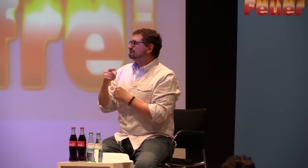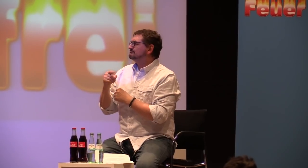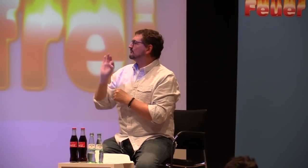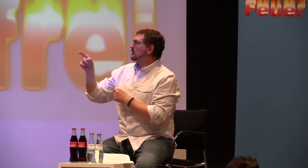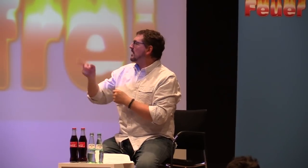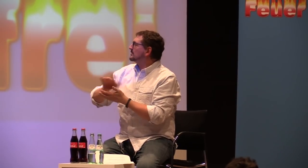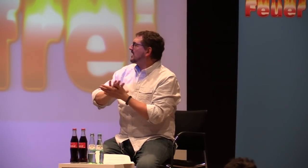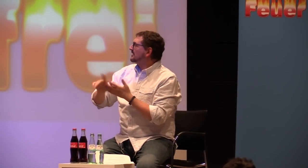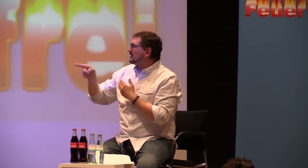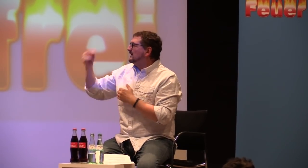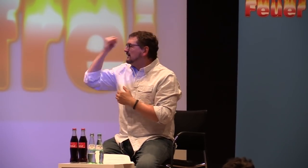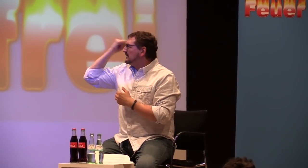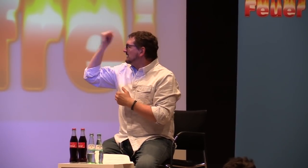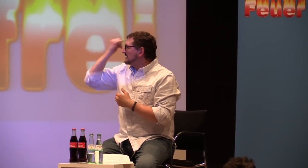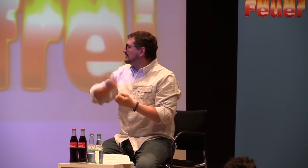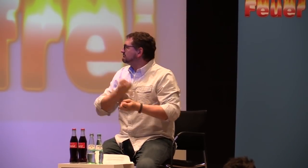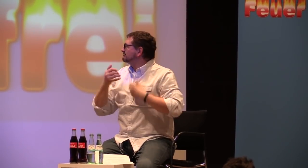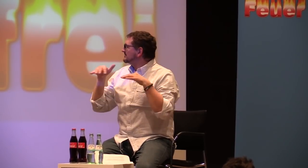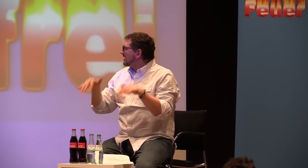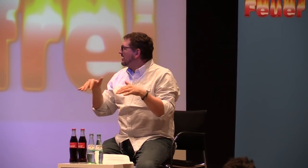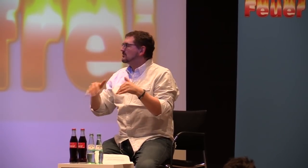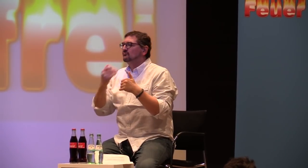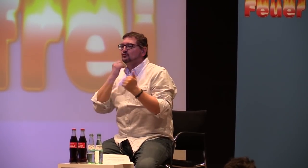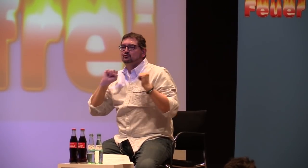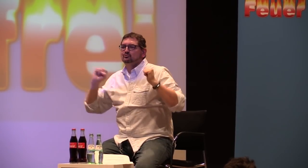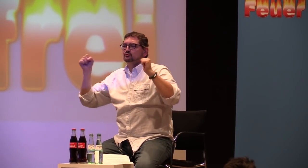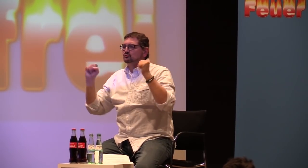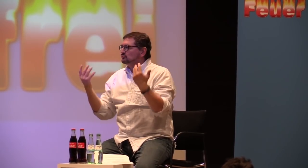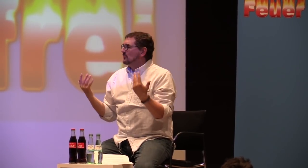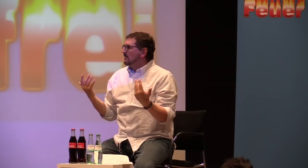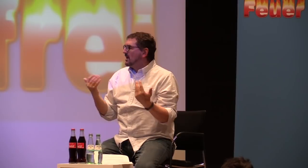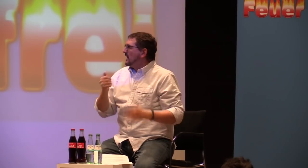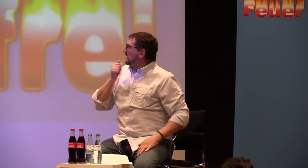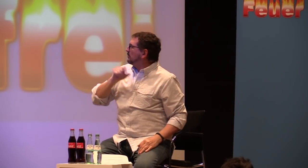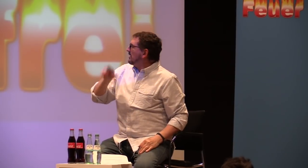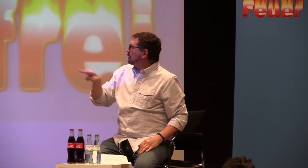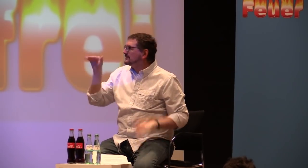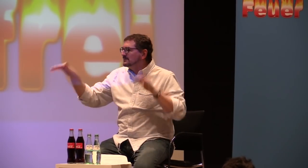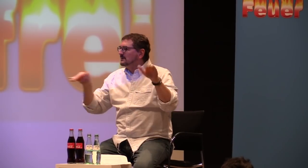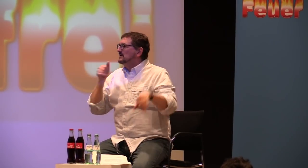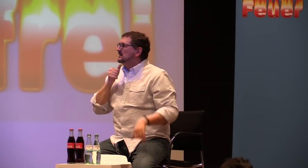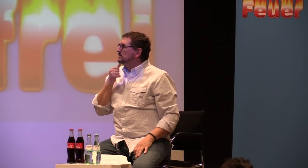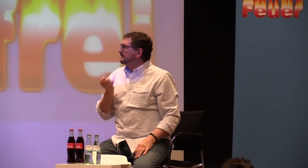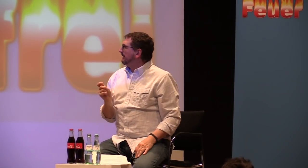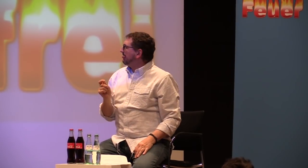So, ihr habt ja gerade auch den Film von Sandro gesehen. Er sagte, er ist eigentlich sehr engagiert, möchte ganz viel